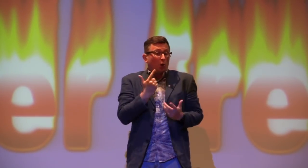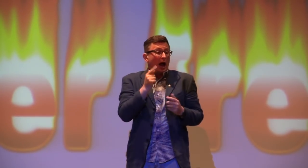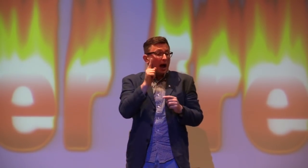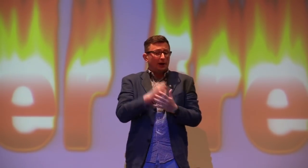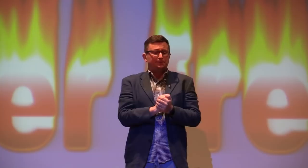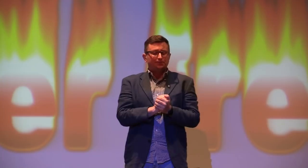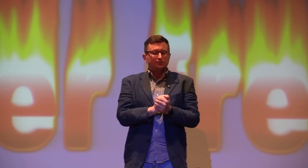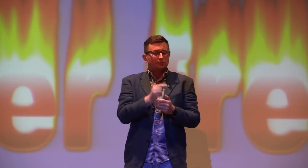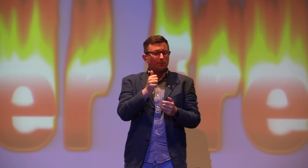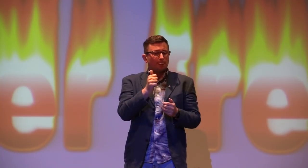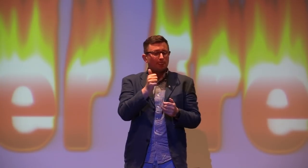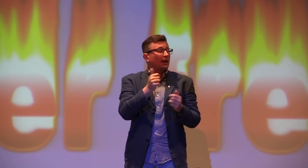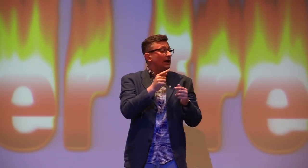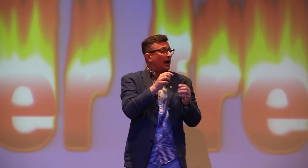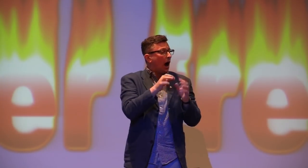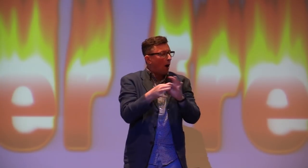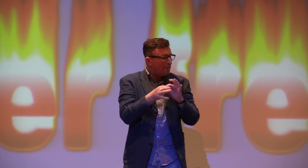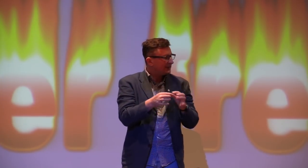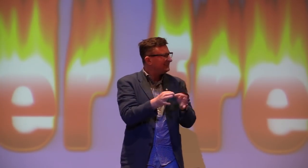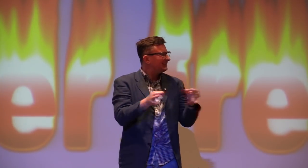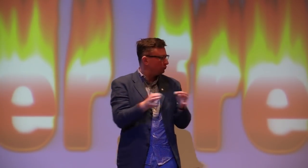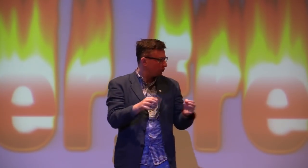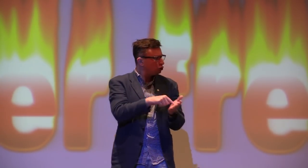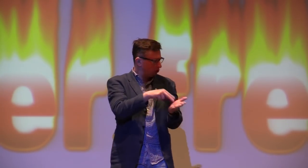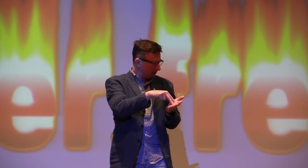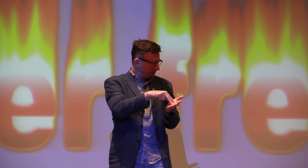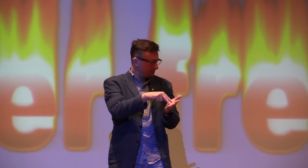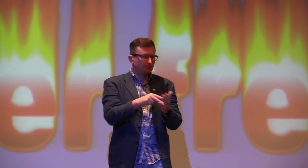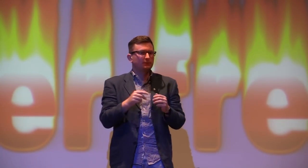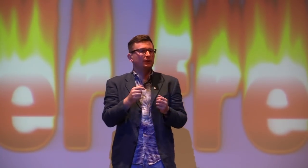wir haben natürlich versucht, uns da irgendwie einzusetzen, aber das waren wir halt.